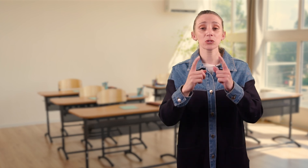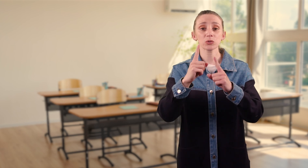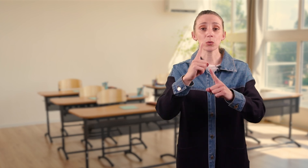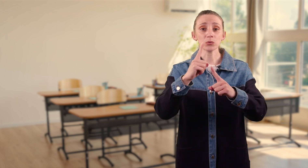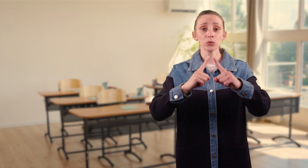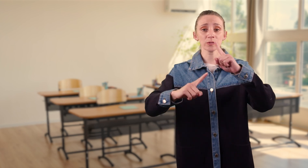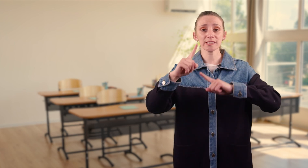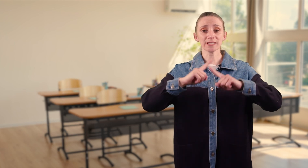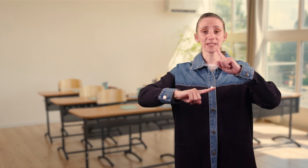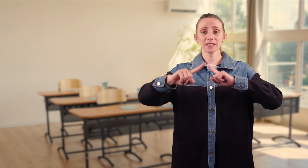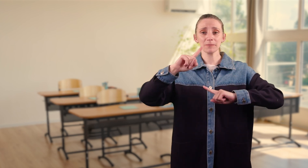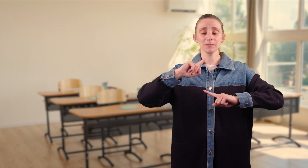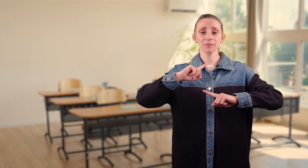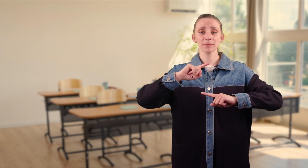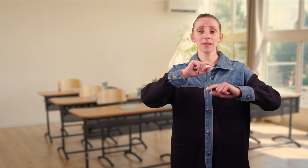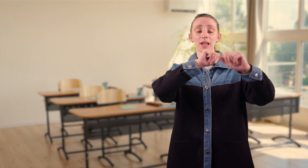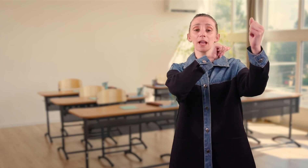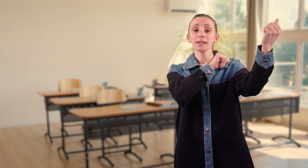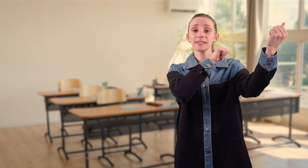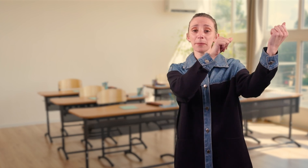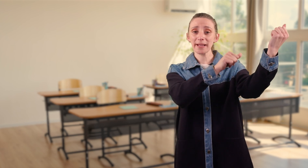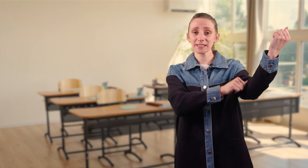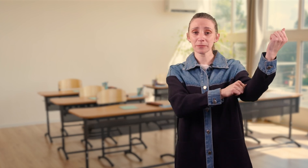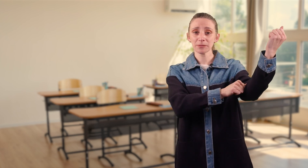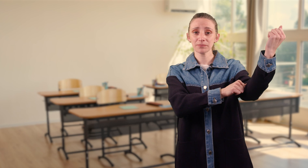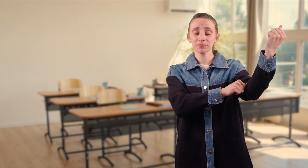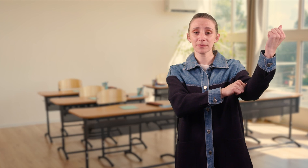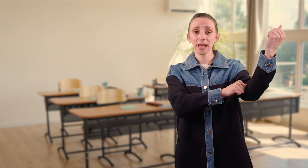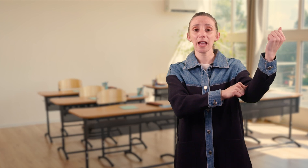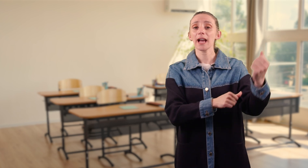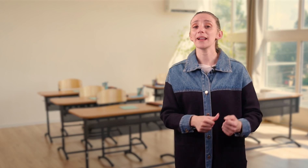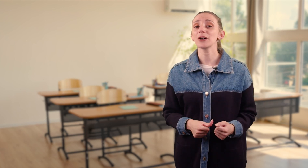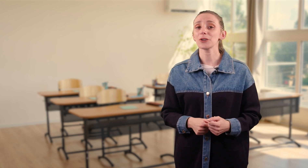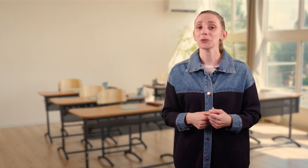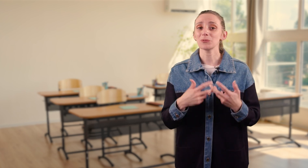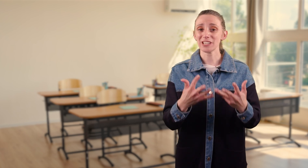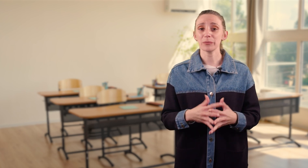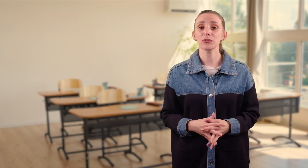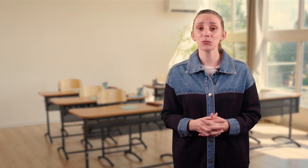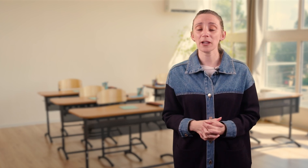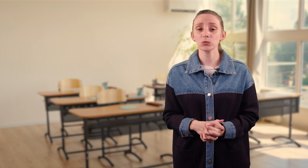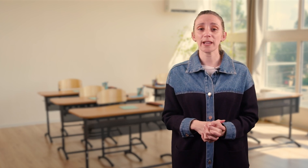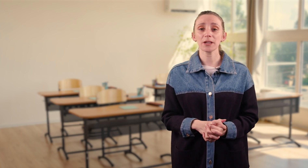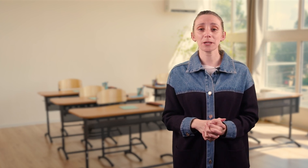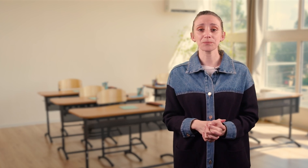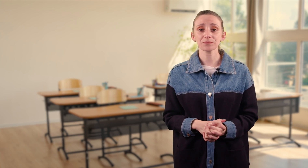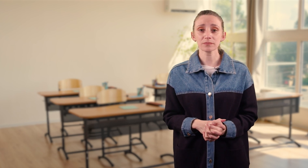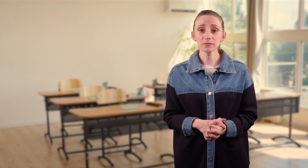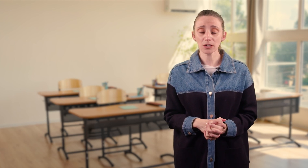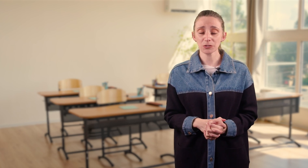Son nom signé, c'est Maxime. Alors, vous avez pu le voir tout à l'heure, lorsque